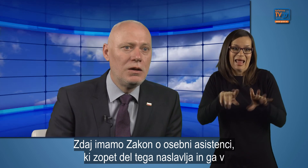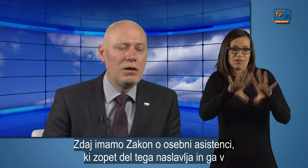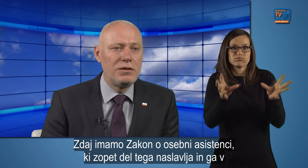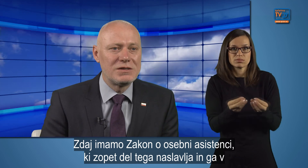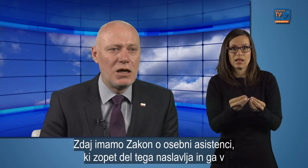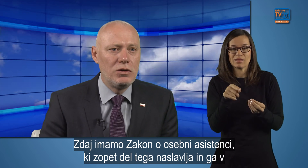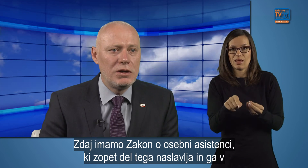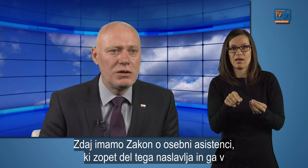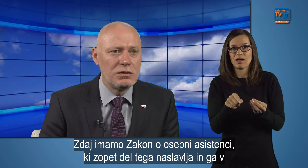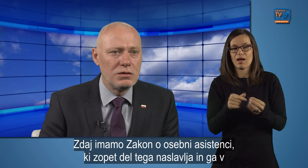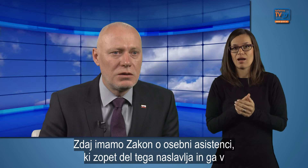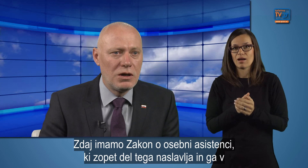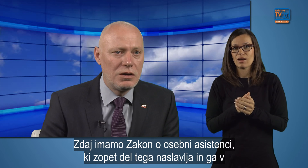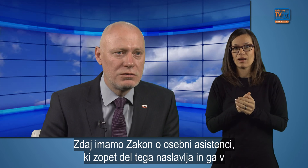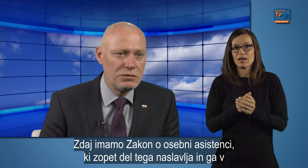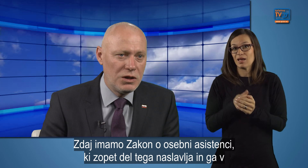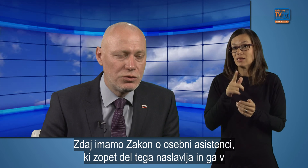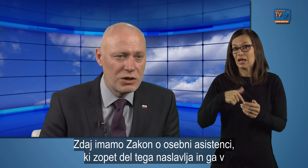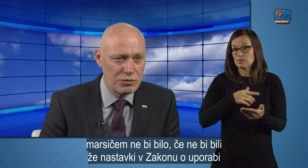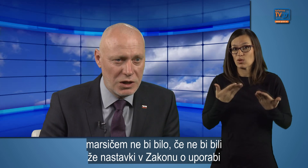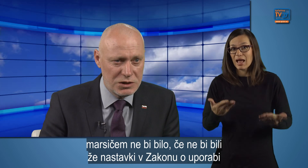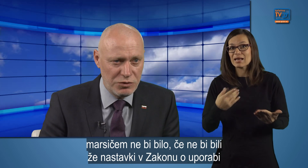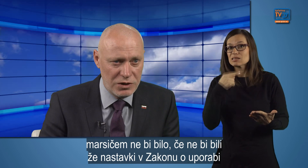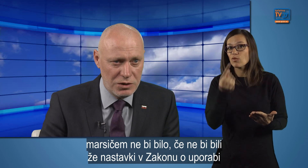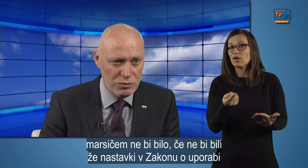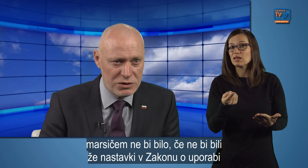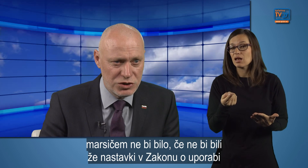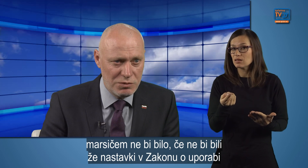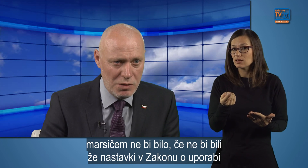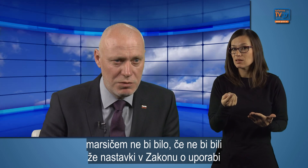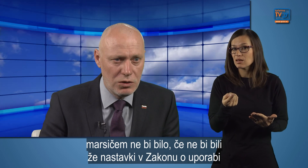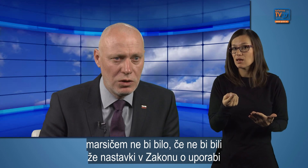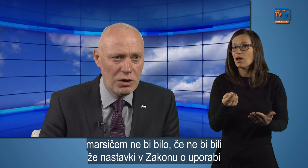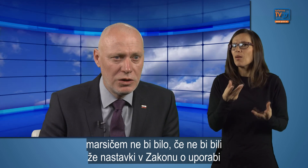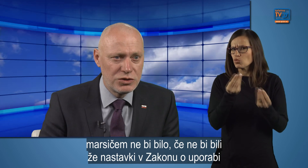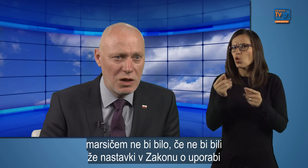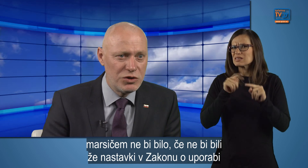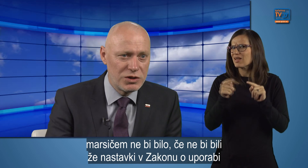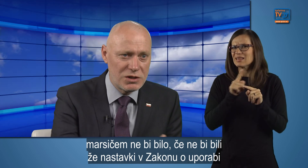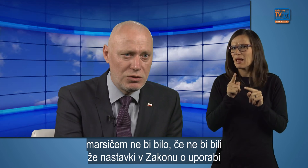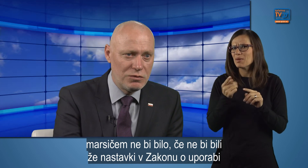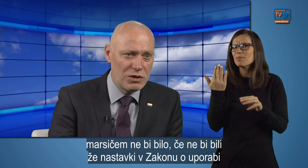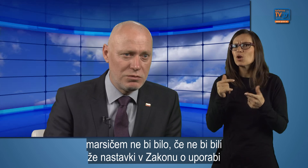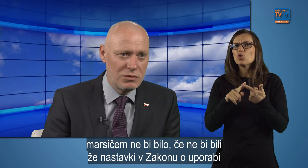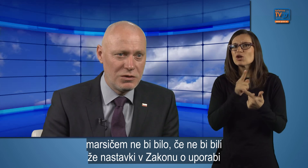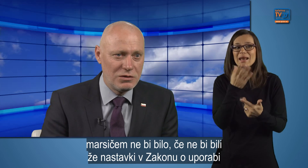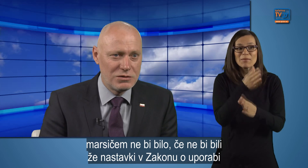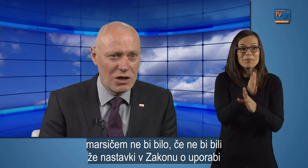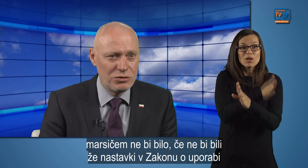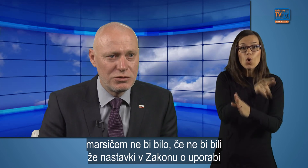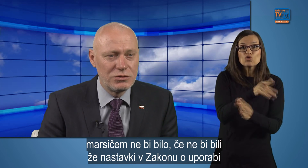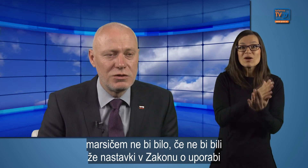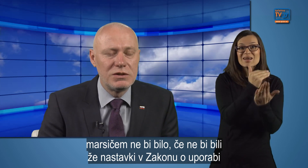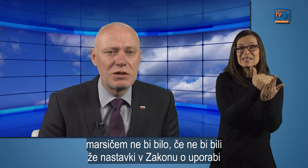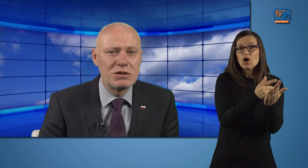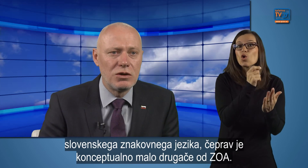tega naslavlja in ga, glede na to, kar smo danes povedali, v marsičem ne bi bilo, če ne bi bliže nastavki v tem